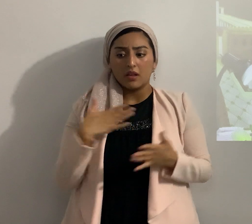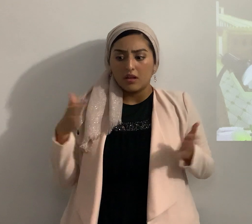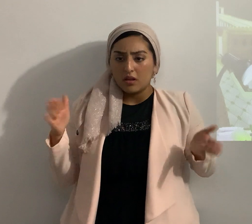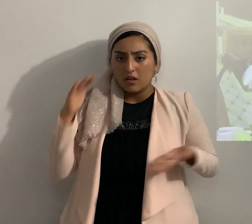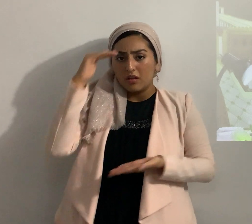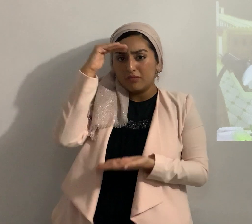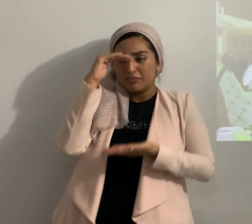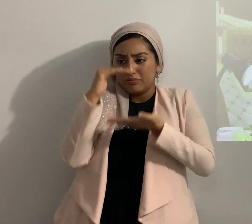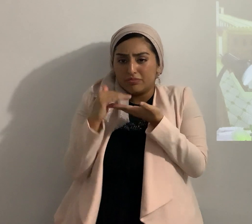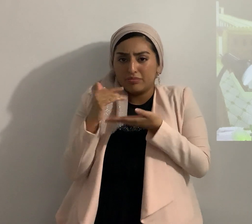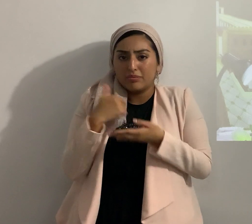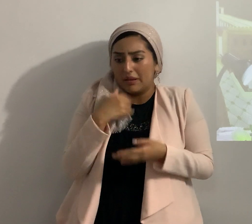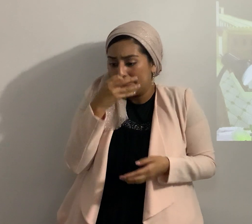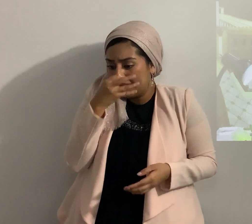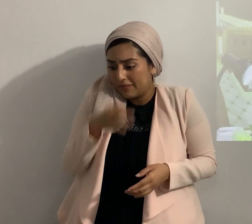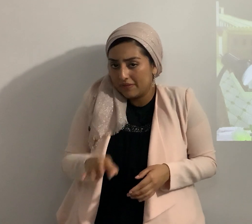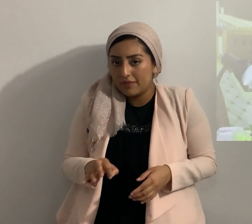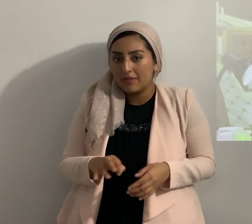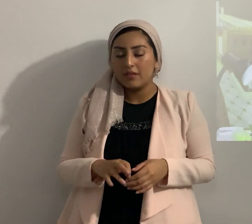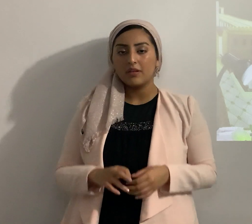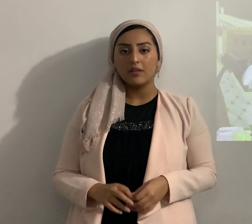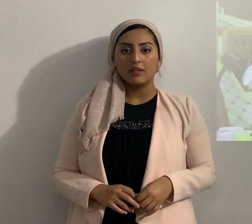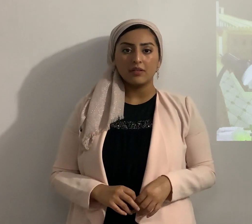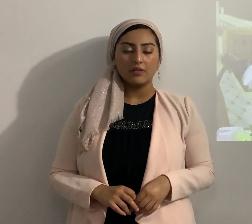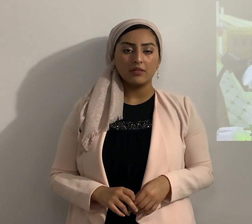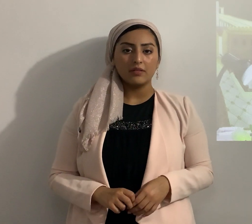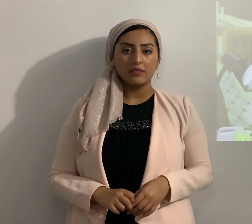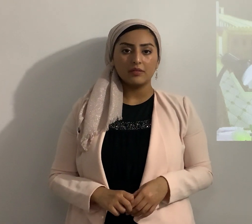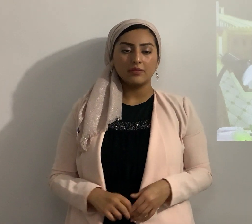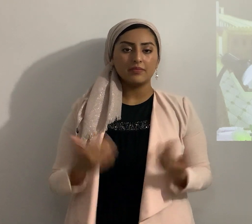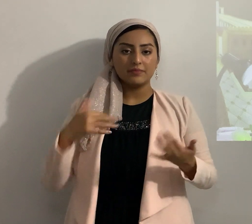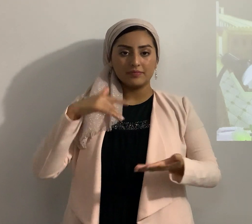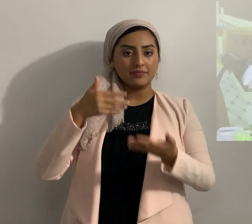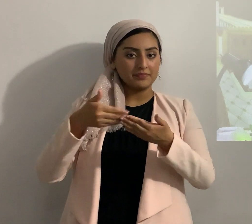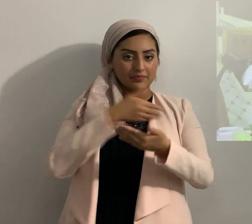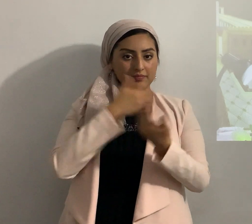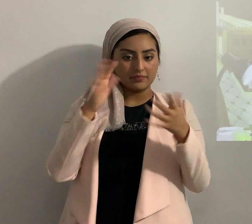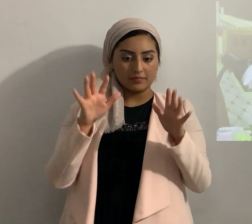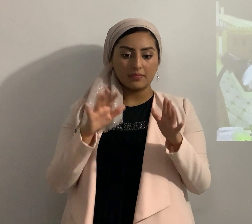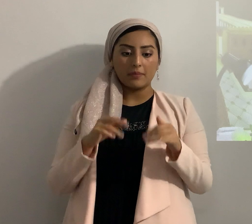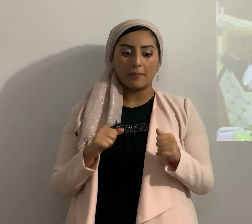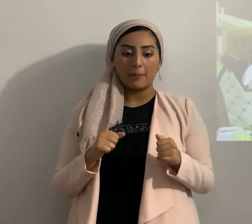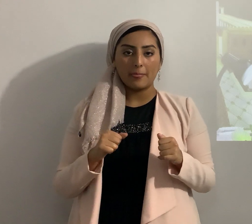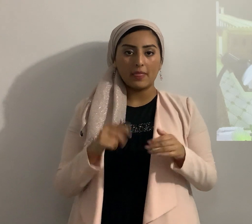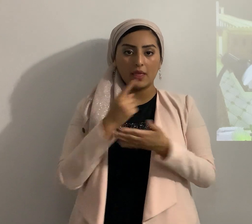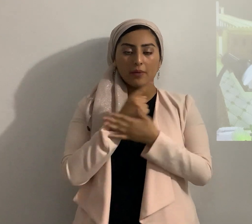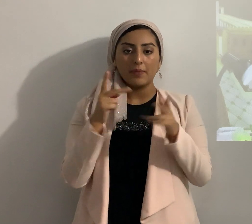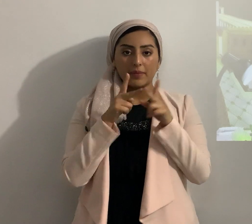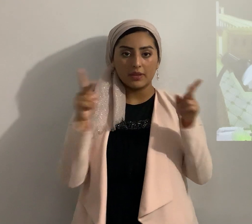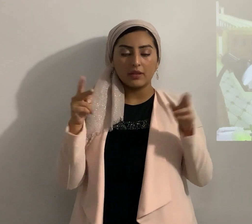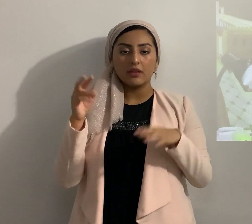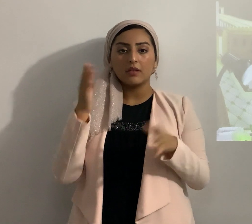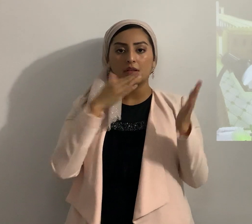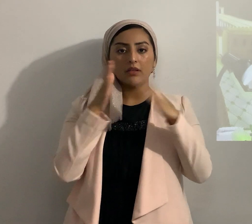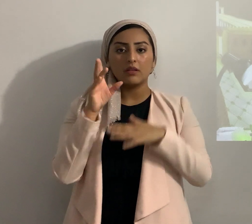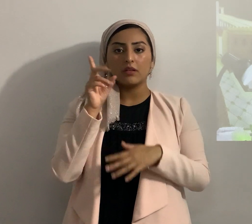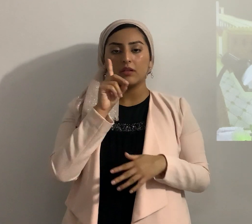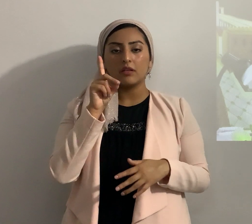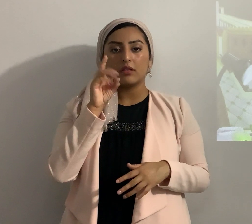langostas y así les parecimos a ellos ya estudiamos eso en las Parashot Deuteronomio vamos a Deuteronomio Amado